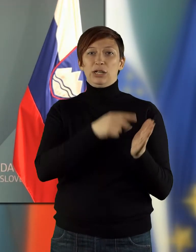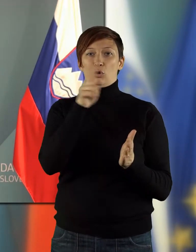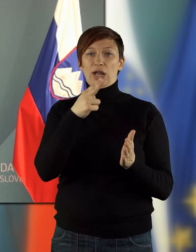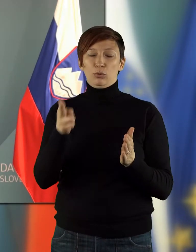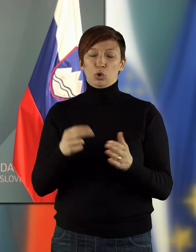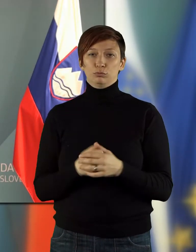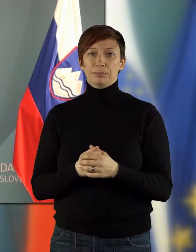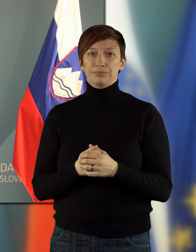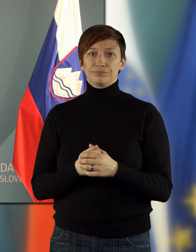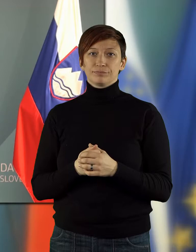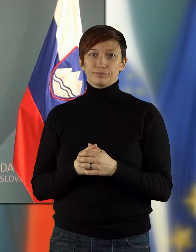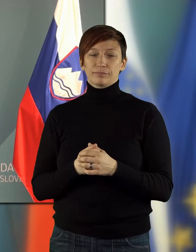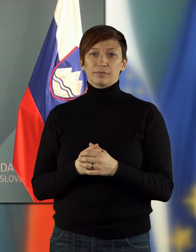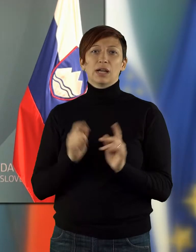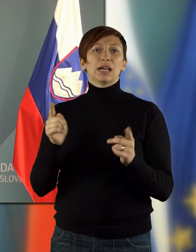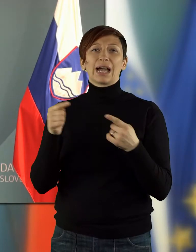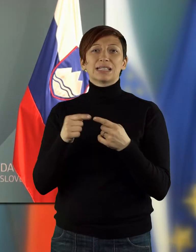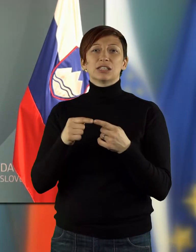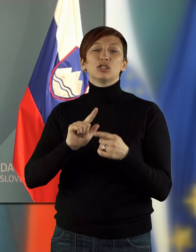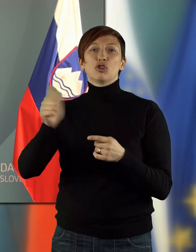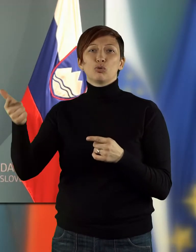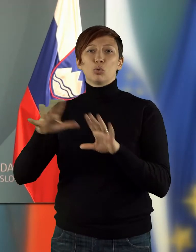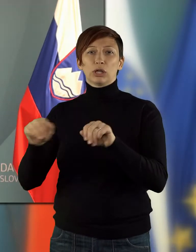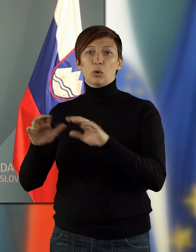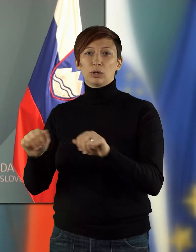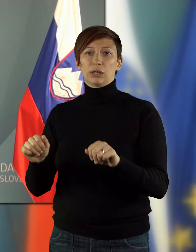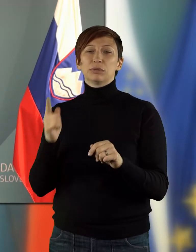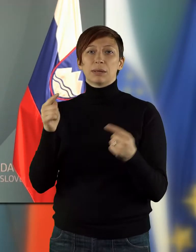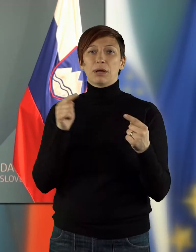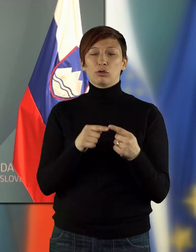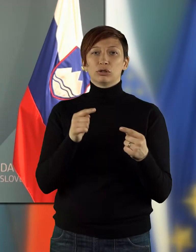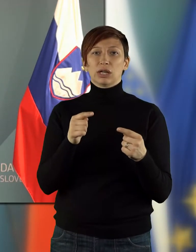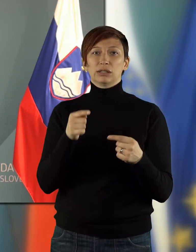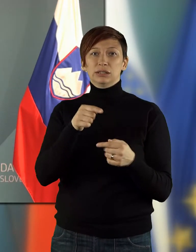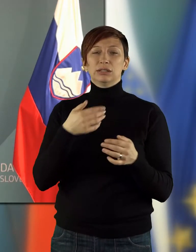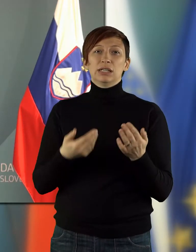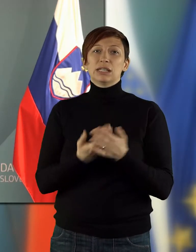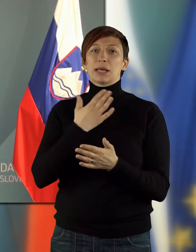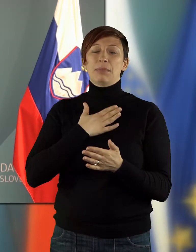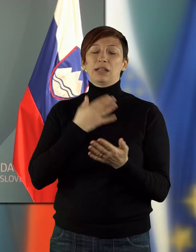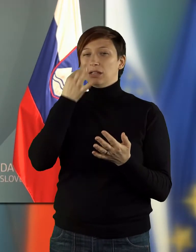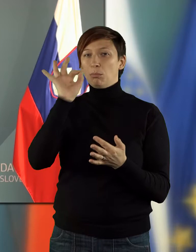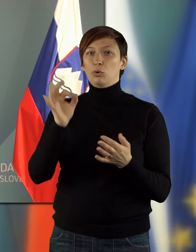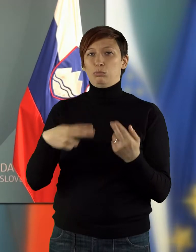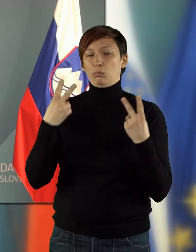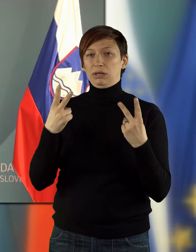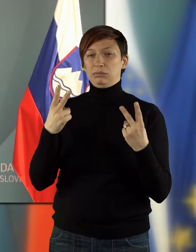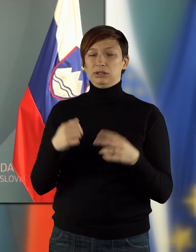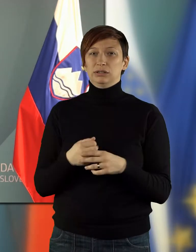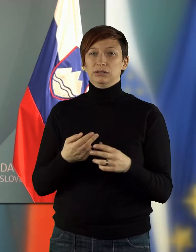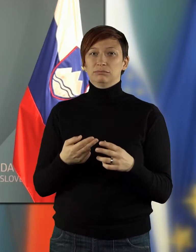97,7 milijona evrov. Kar se tiče vseh ostalih ukrepov, pa bi se dotaknila tistih zame